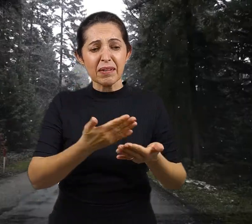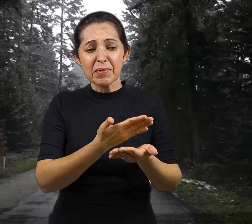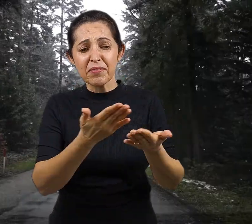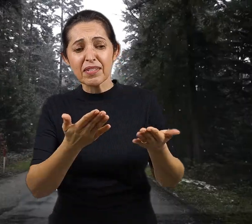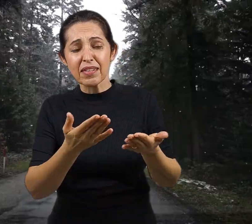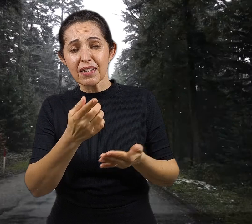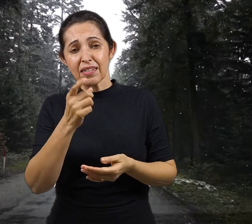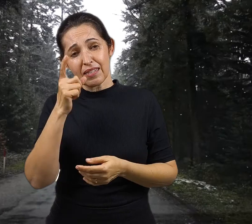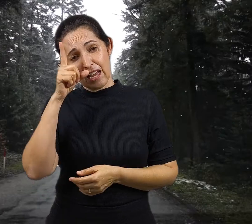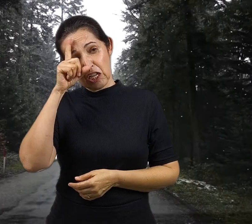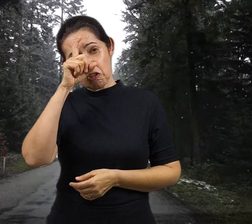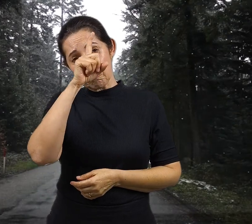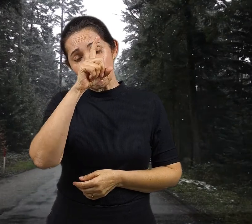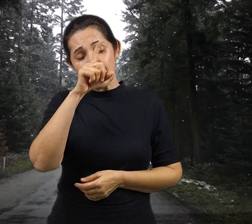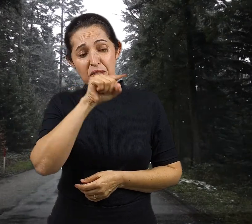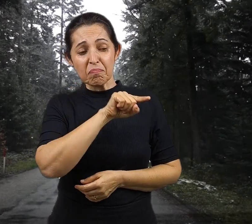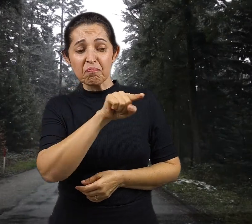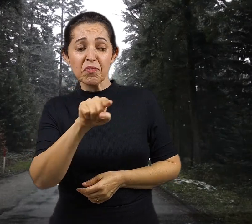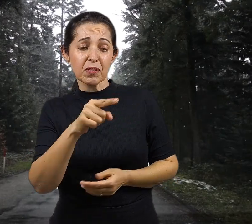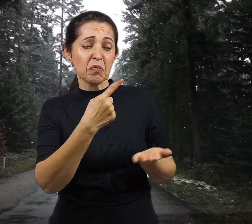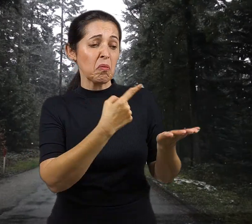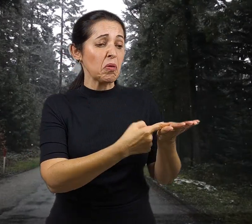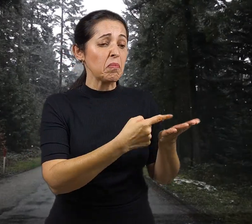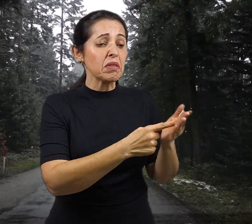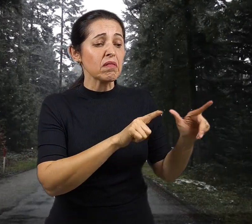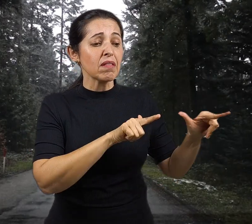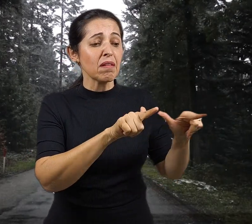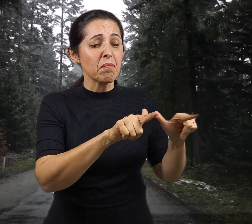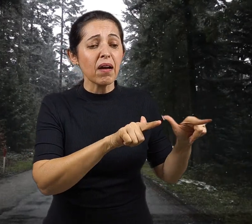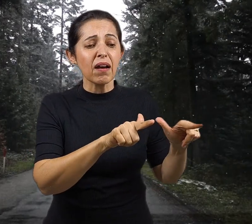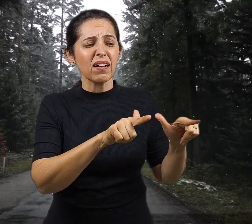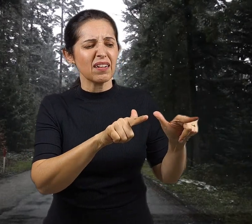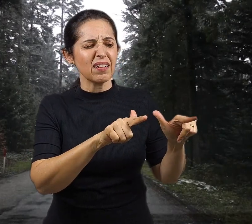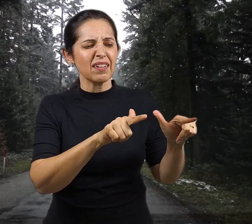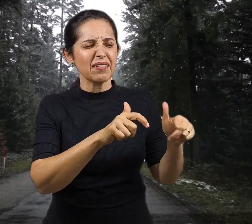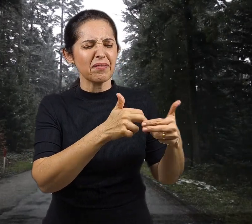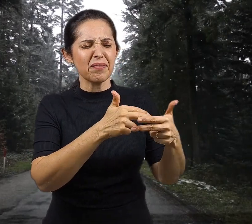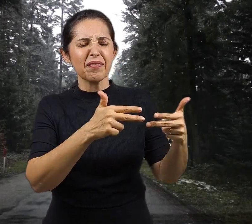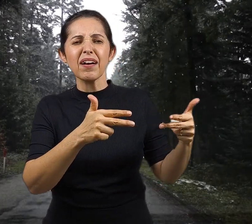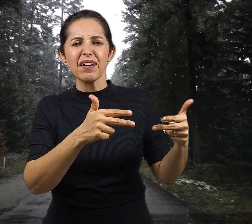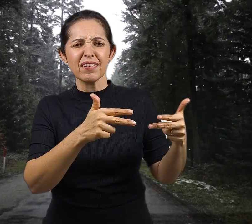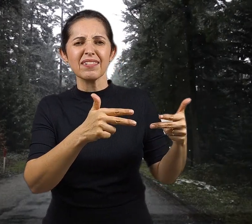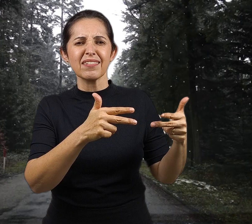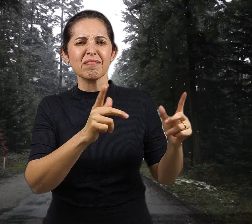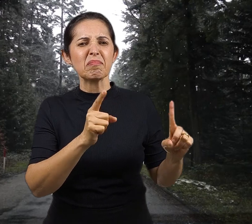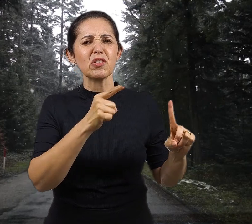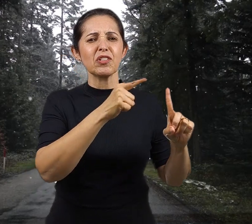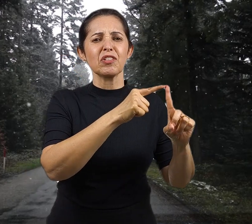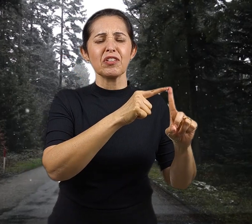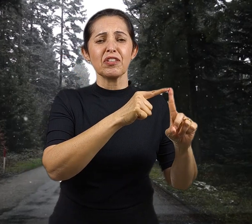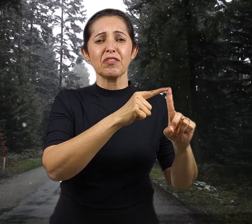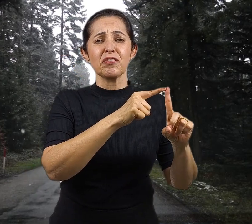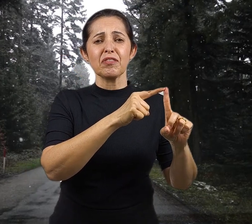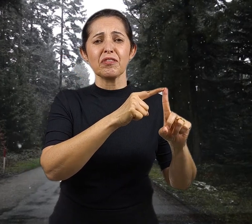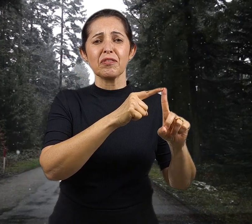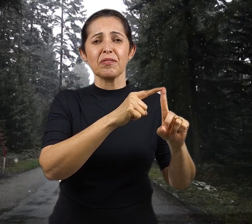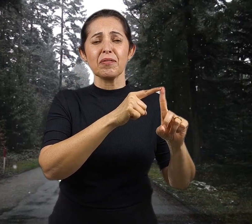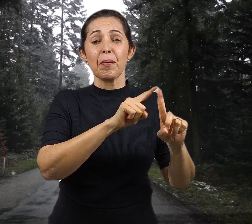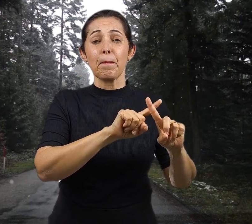mas o risco que nós corremos muitas vezes é dar tanto valor àquela hora, aquele valor financeiro,